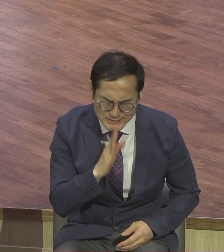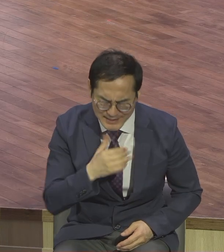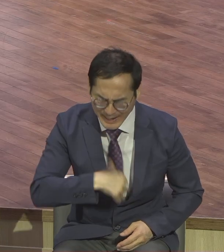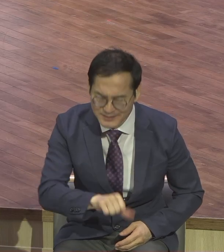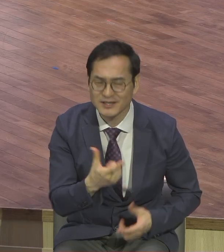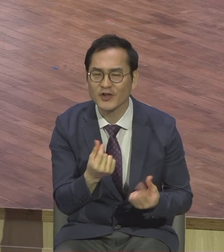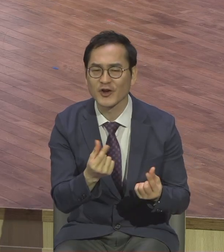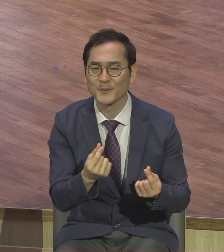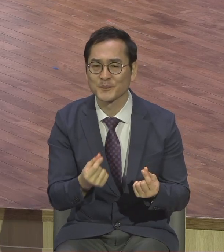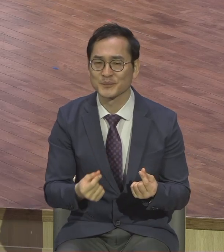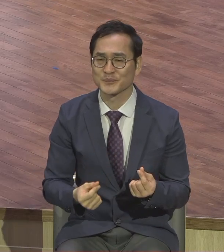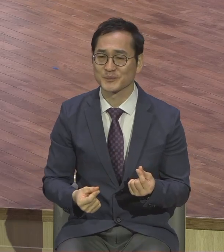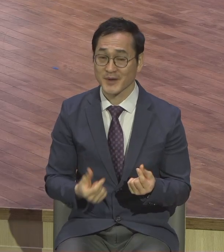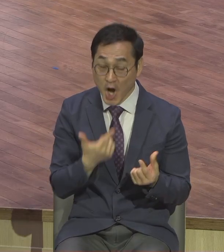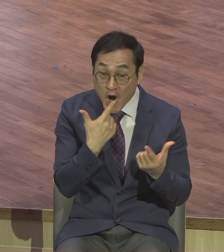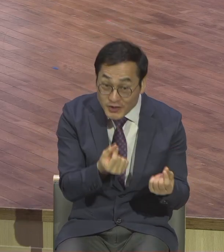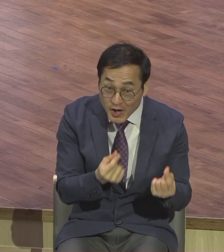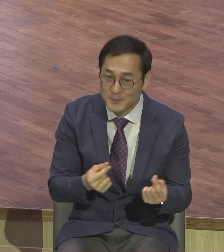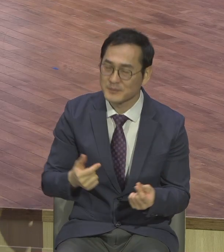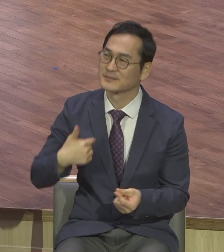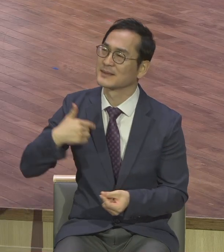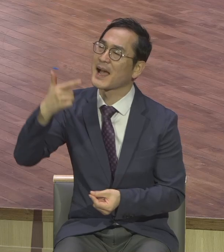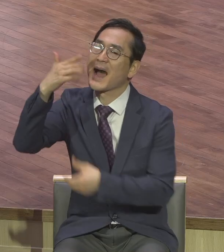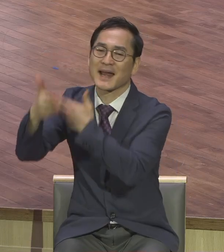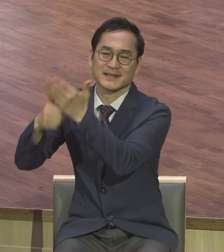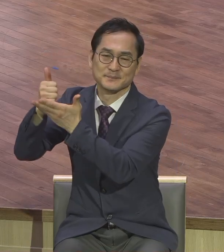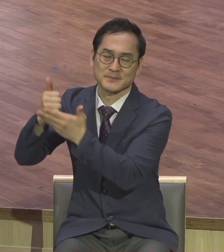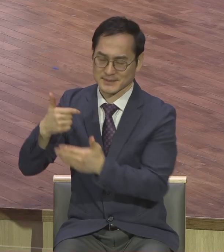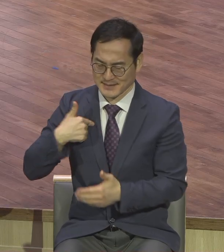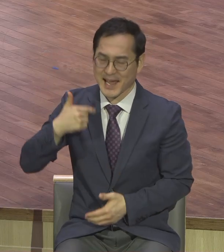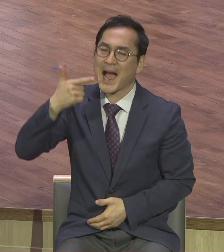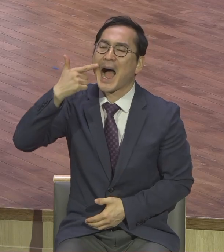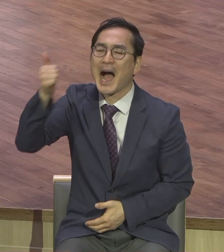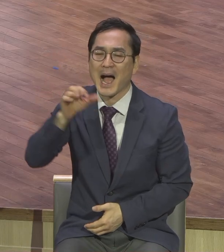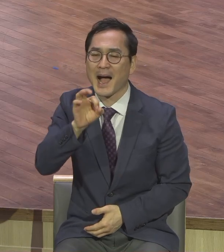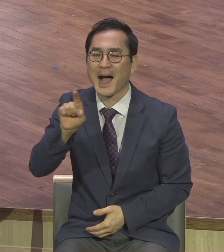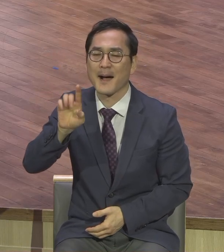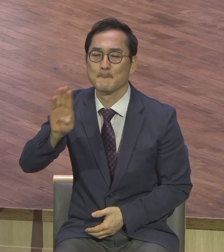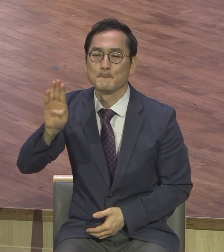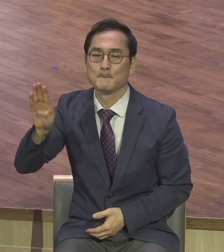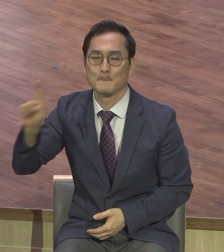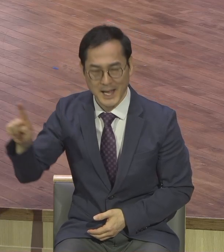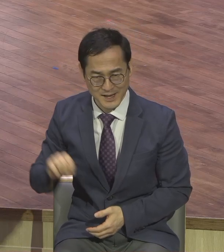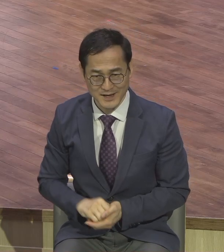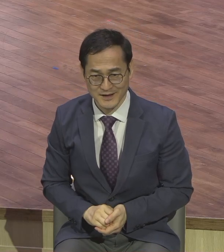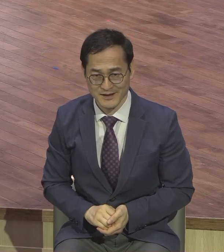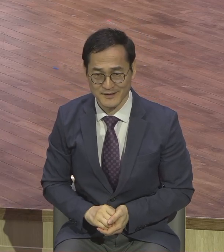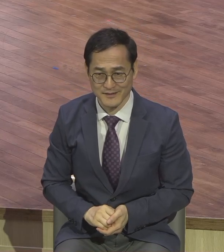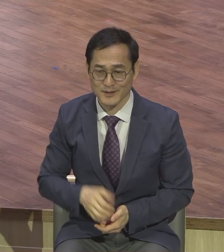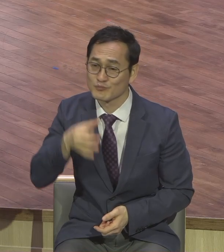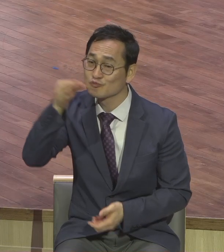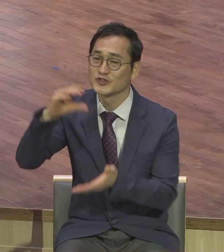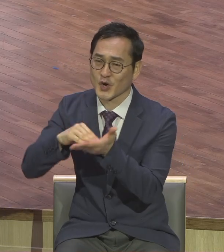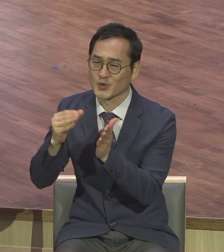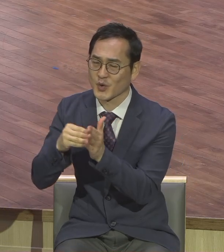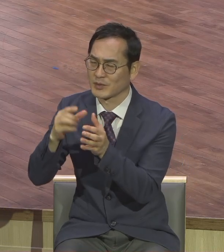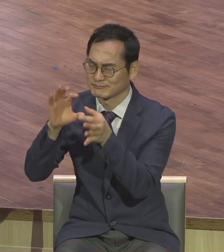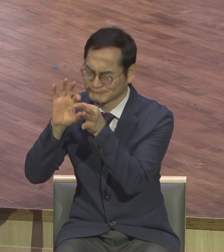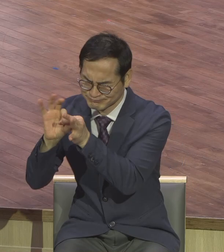아버지께 느끼는 그런 감정. 하나님은 그것으로 끝나지 않으시고 아들이기 때문에 그 정도가